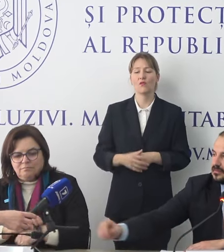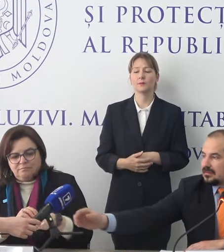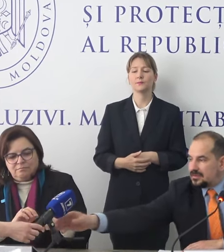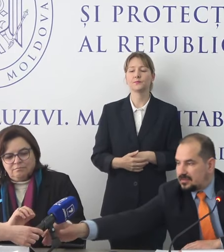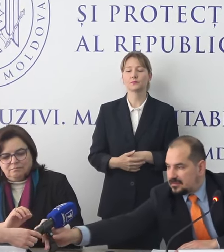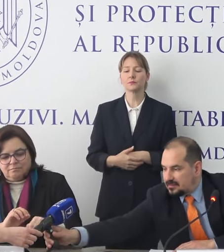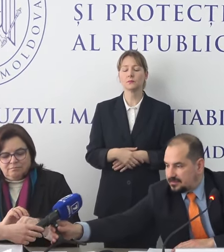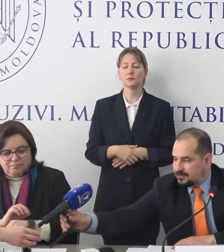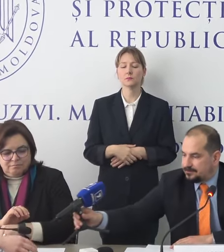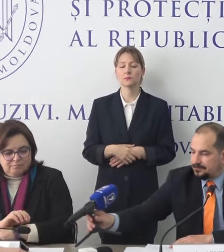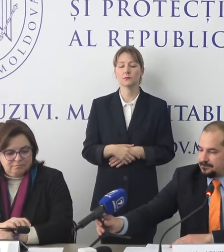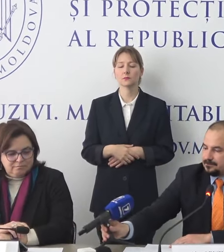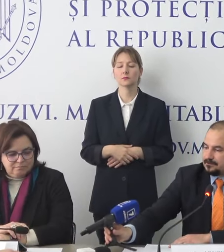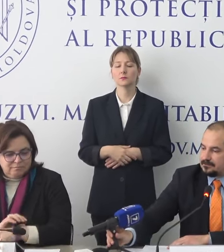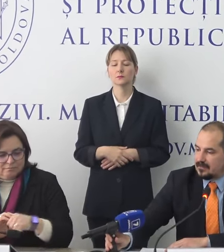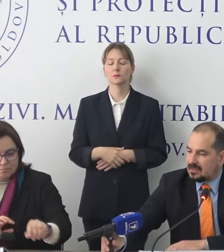Așa.